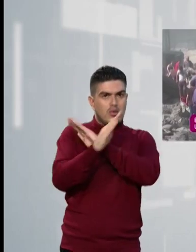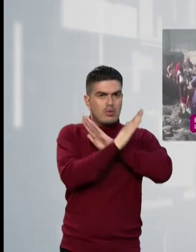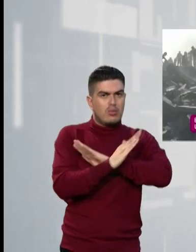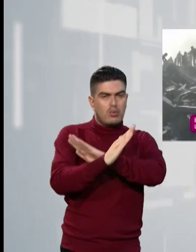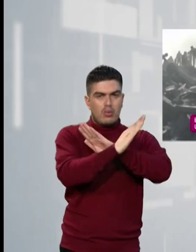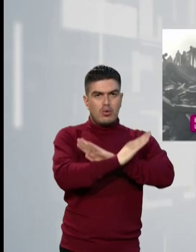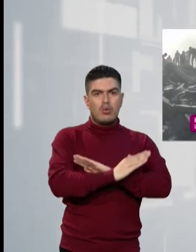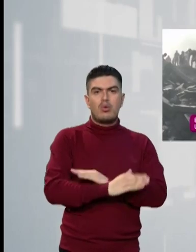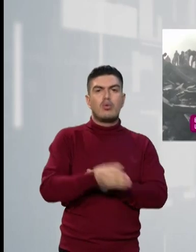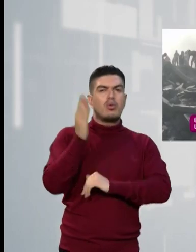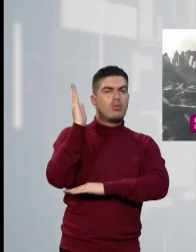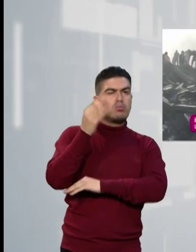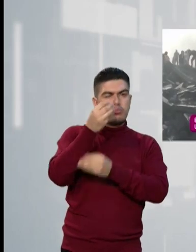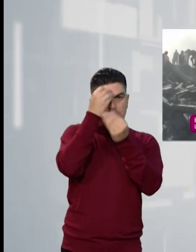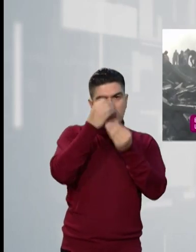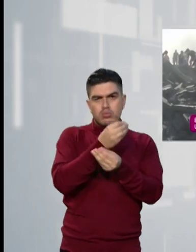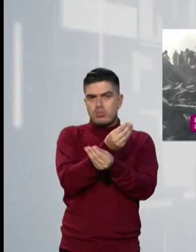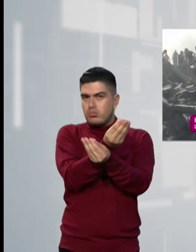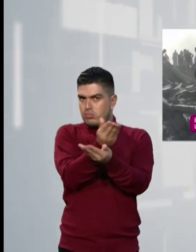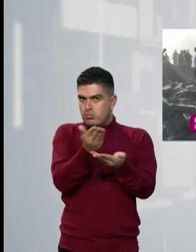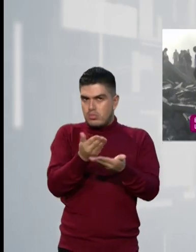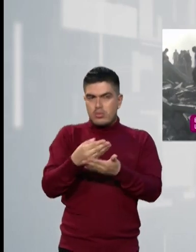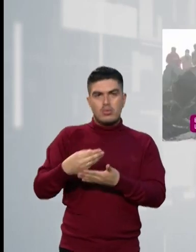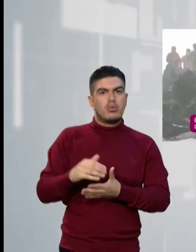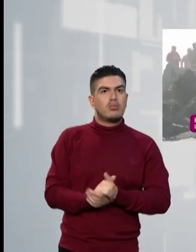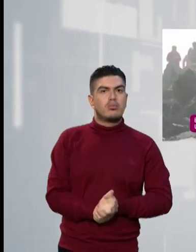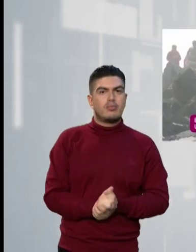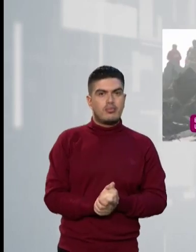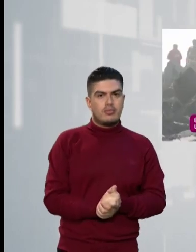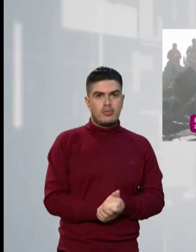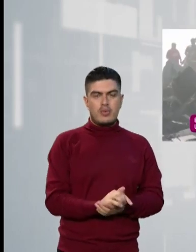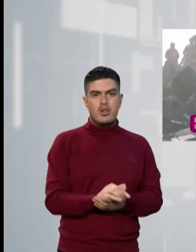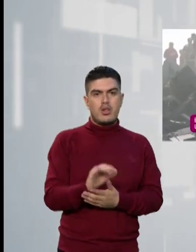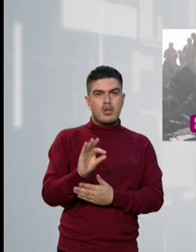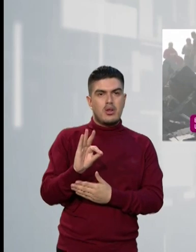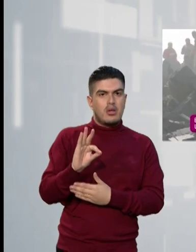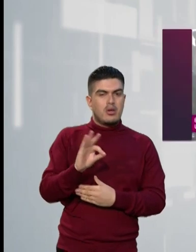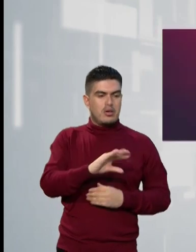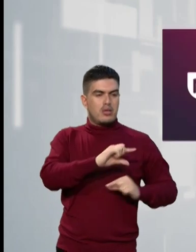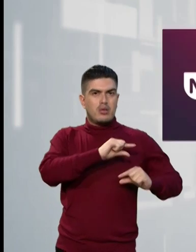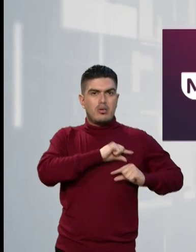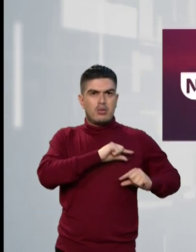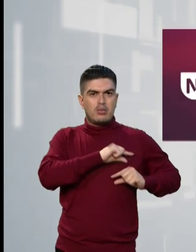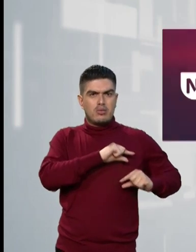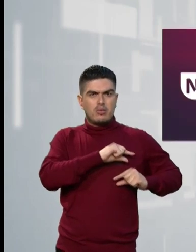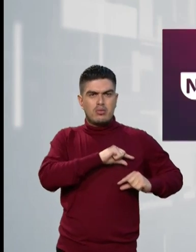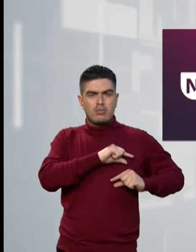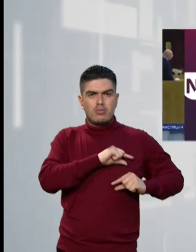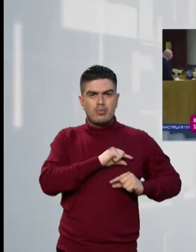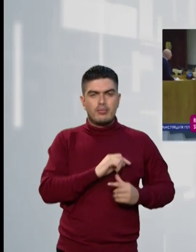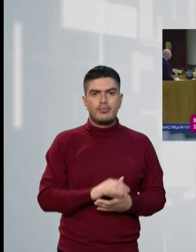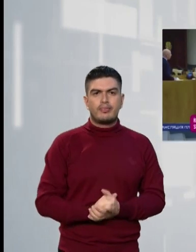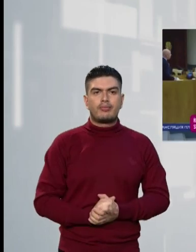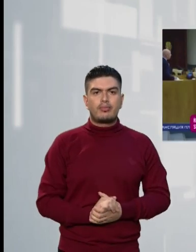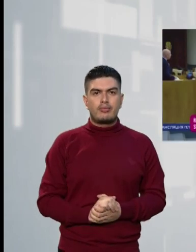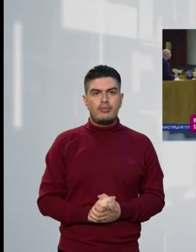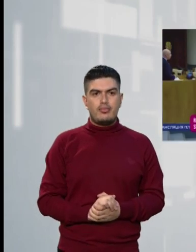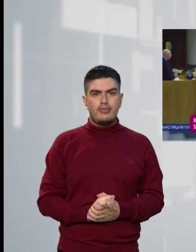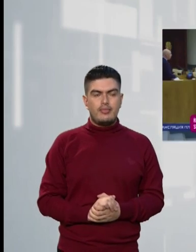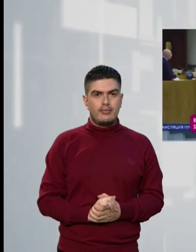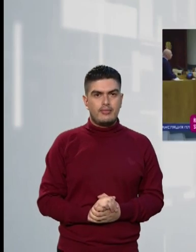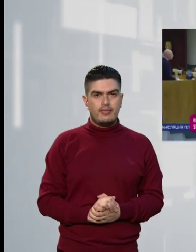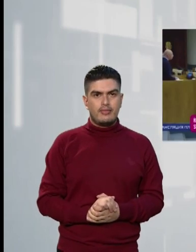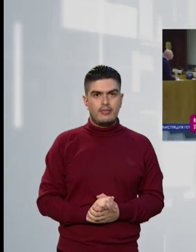conferencia de prensa que ningún integrante de ese contingente tiene como destino Israel los